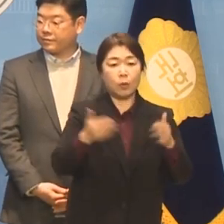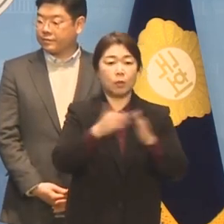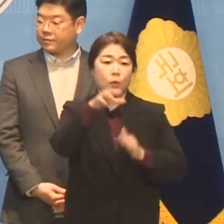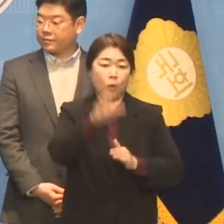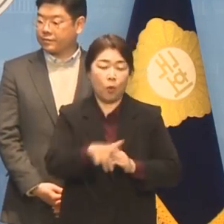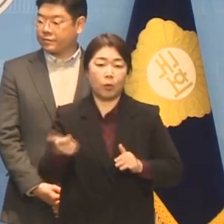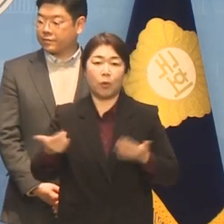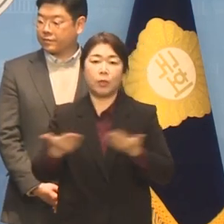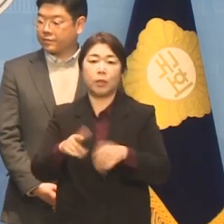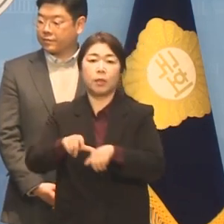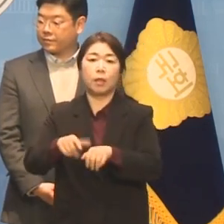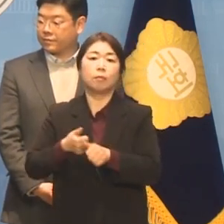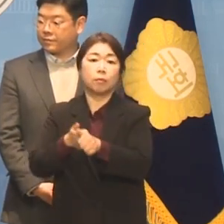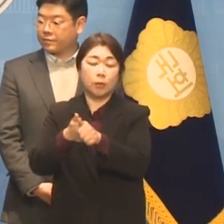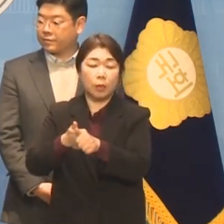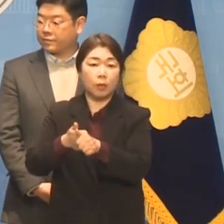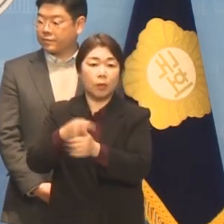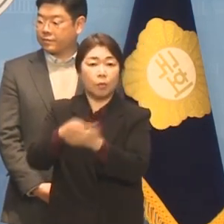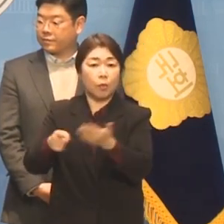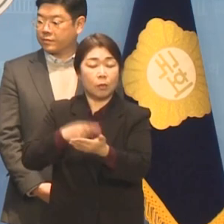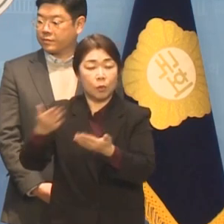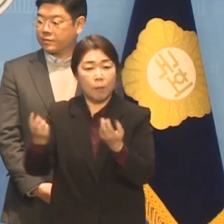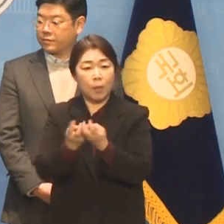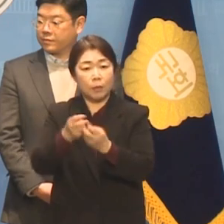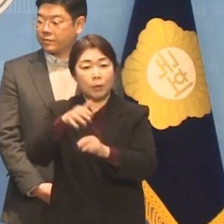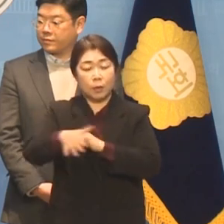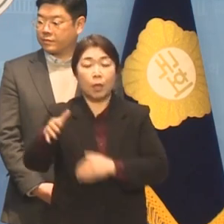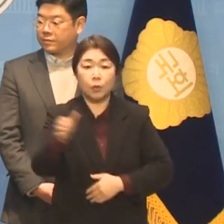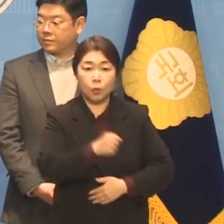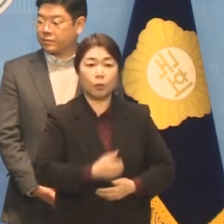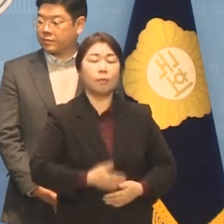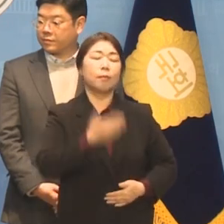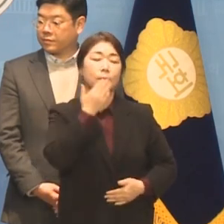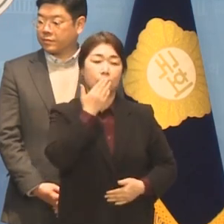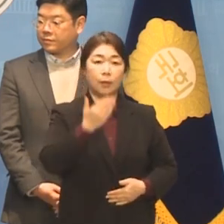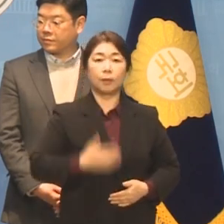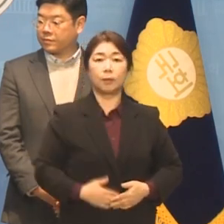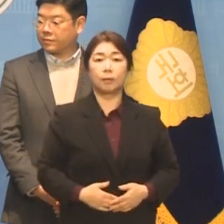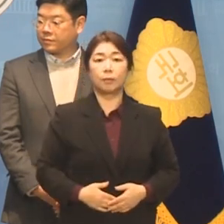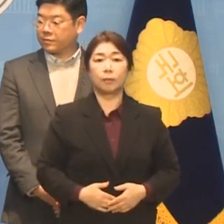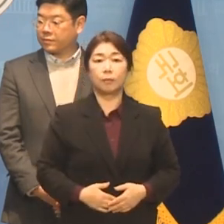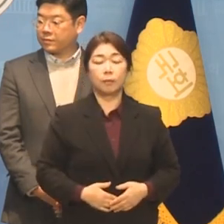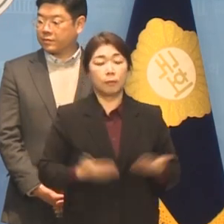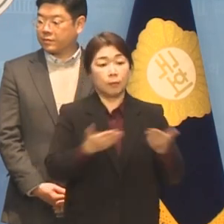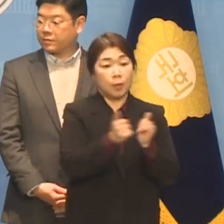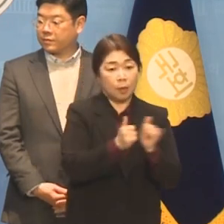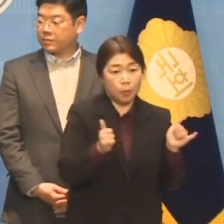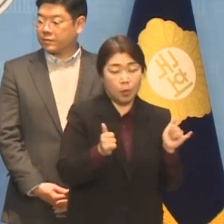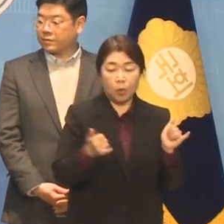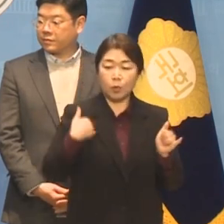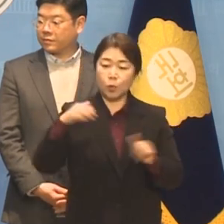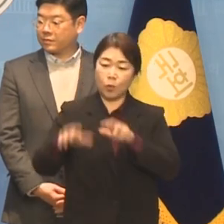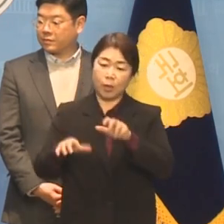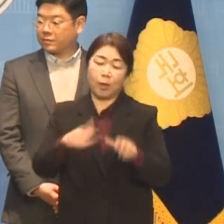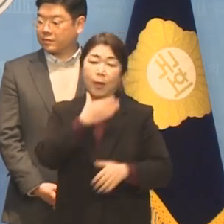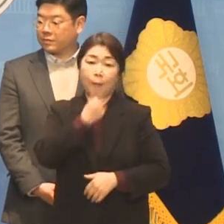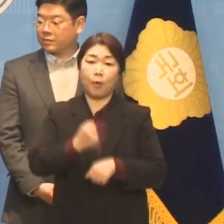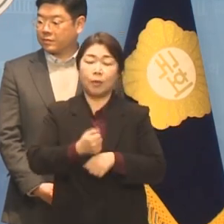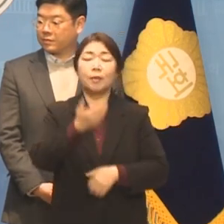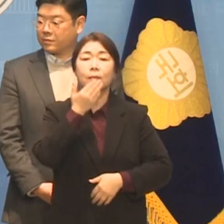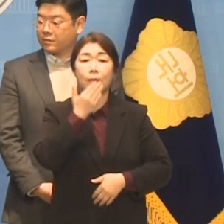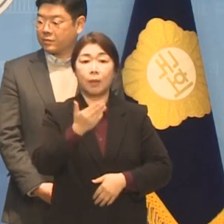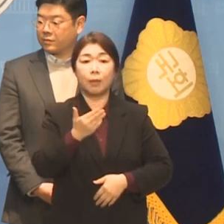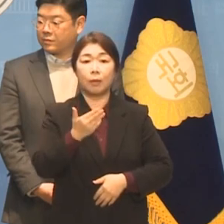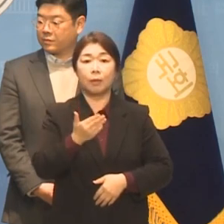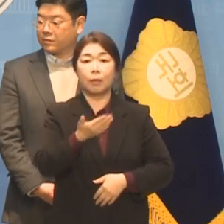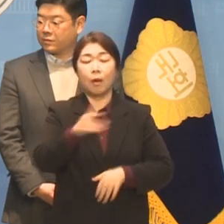근무 마일리지제의 하이브리드 근무를 통해 가능합니다. 직장인도 우리 동네에서 행복할 수 있는